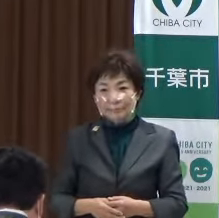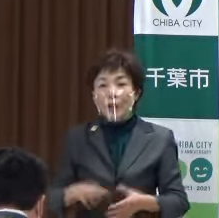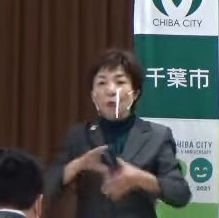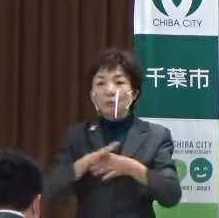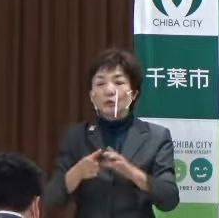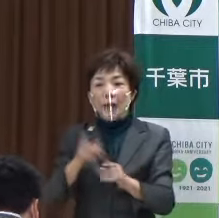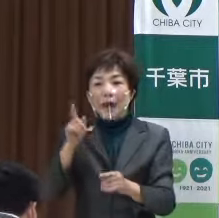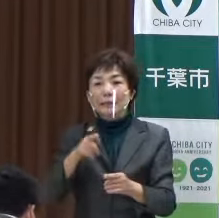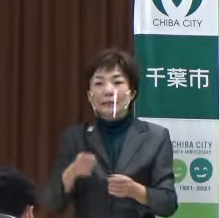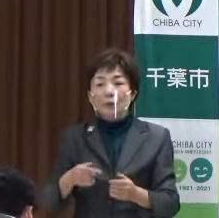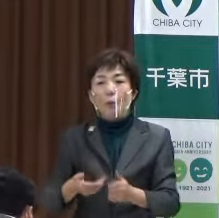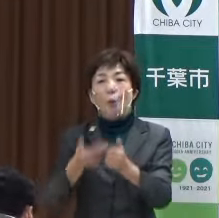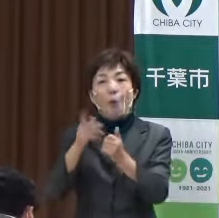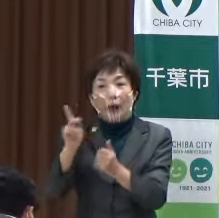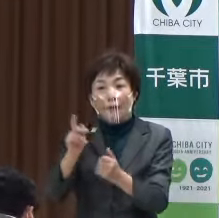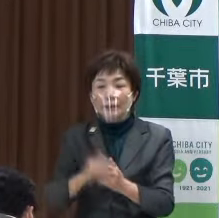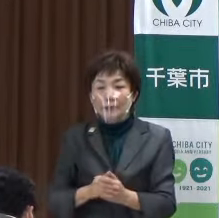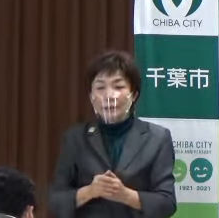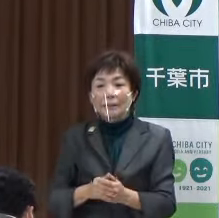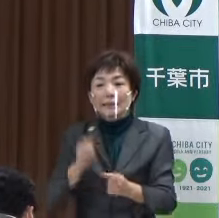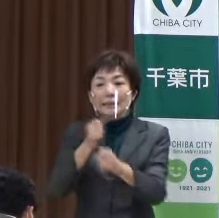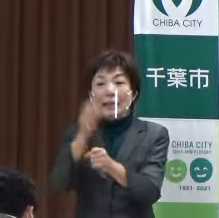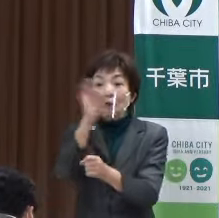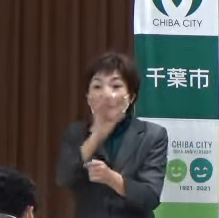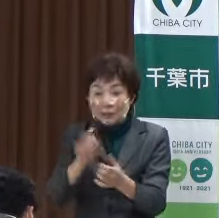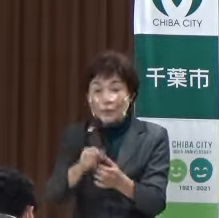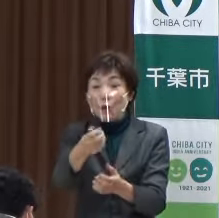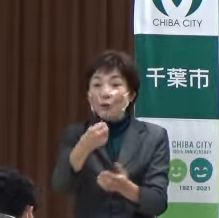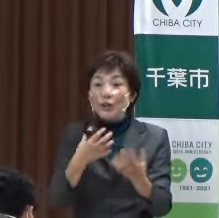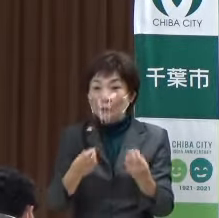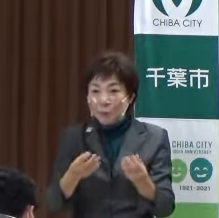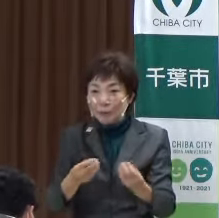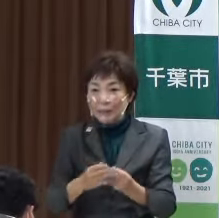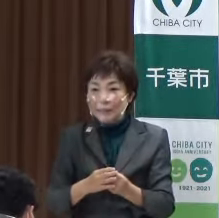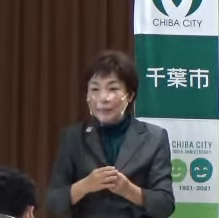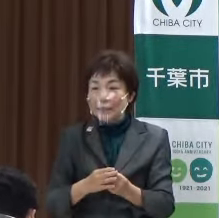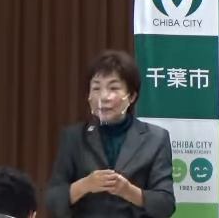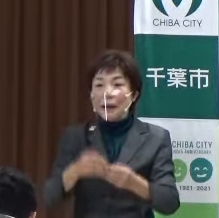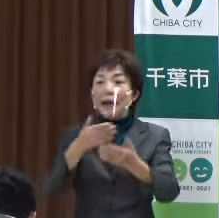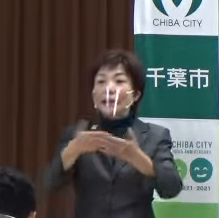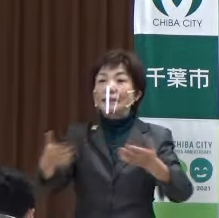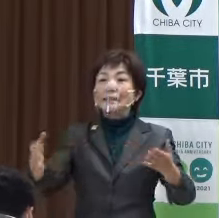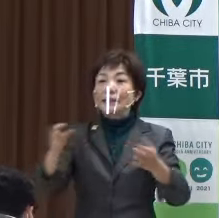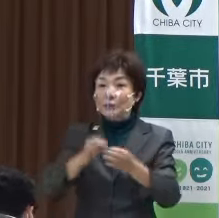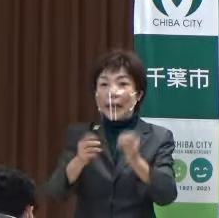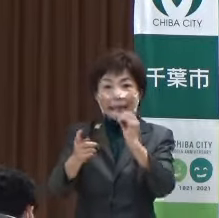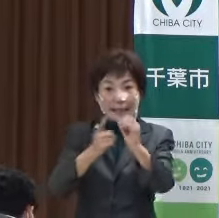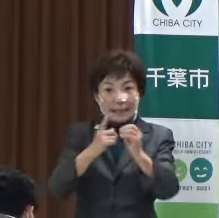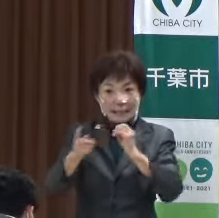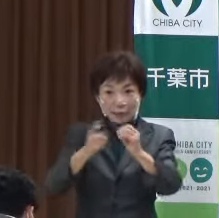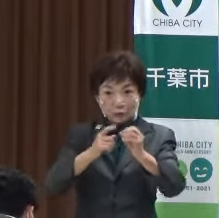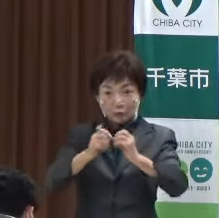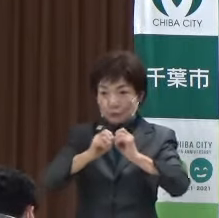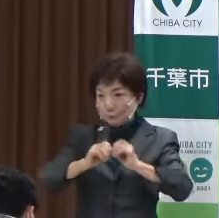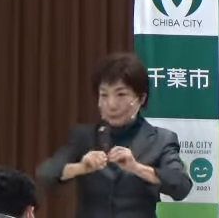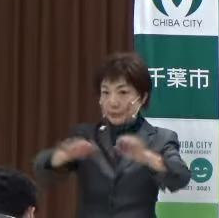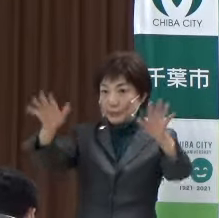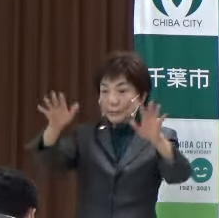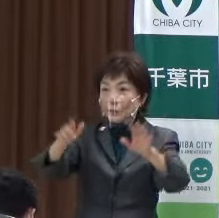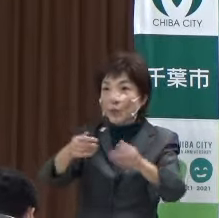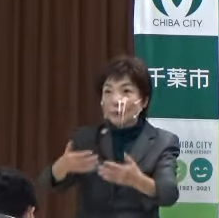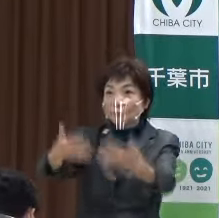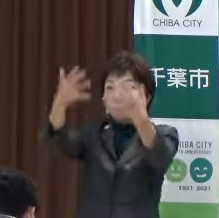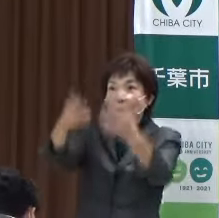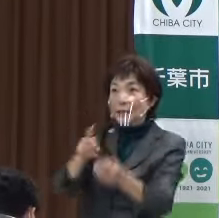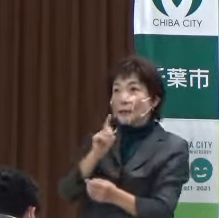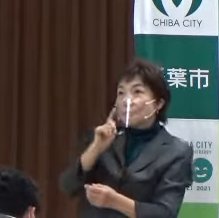文化振興課でございます。作品につきましては、今おっしゃる通り、現状についてはデジタルで配信しているものをご覧いただく形